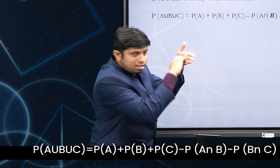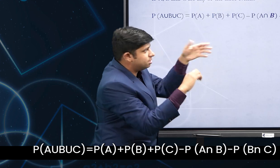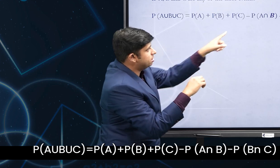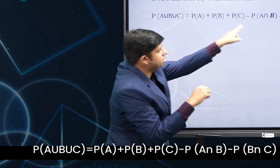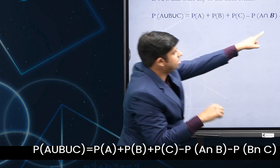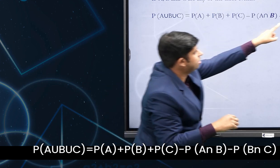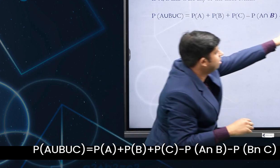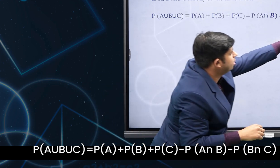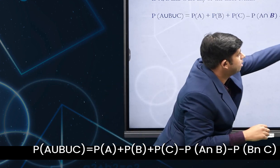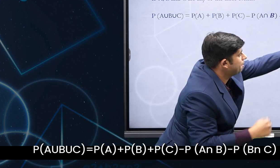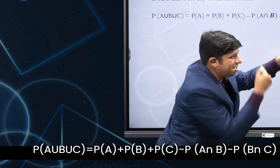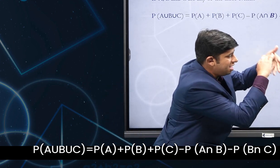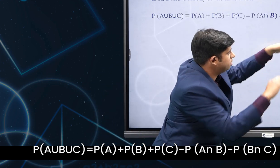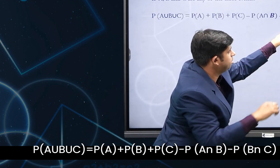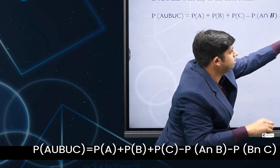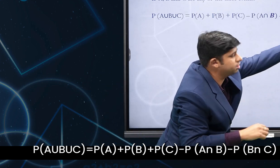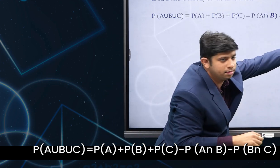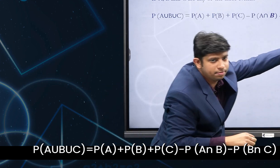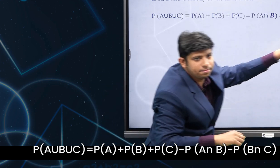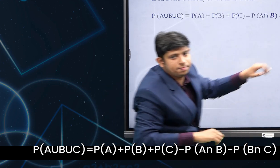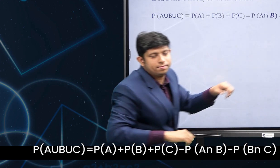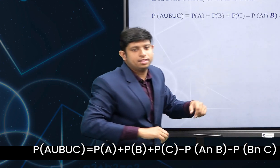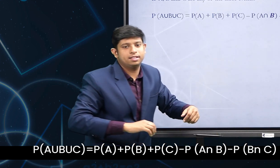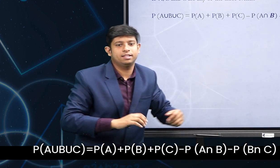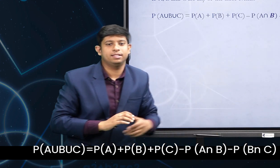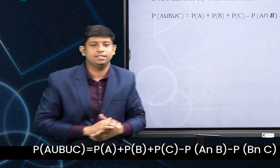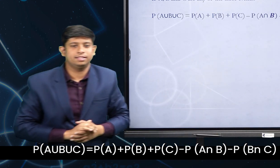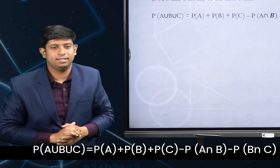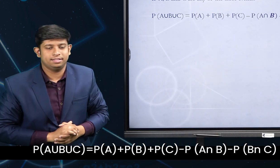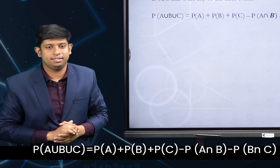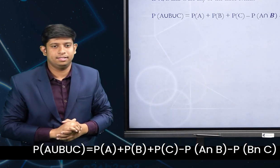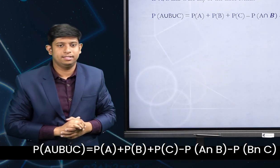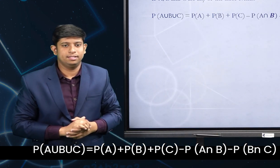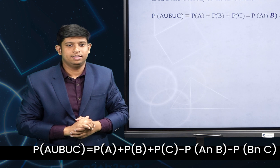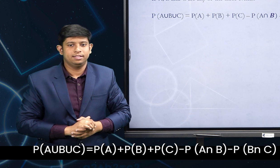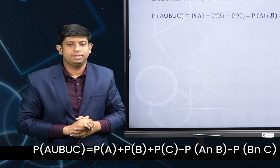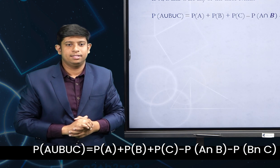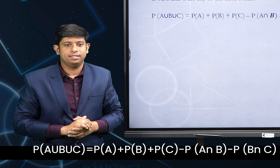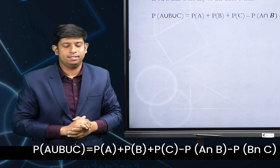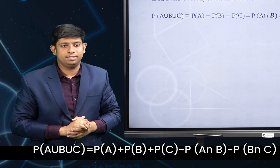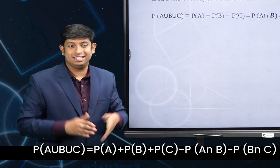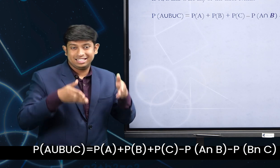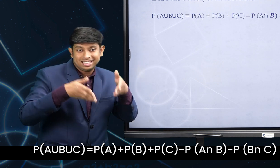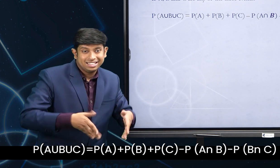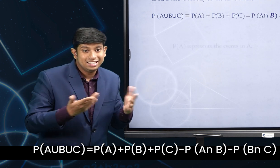A and B वजा B and C वजा A and C वजा A and B and